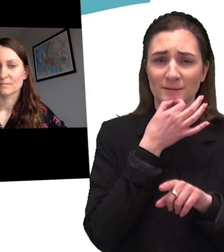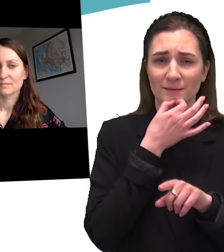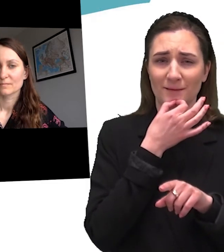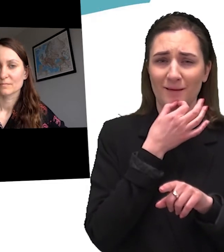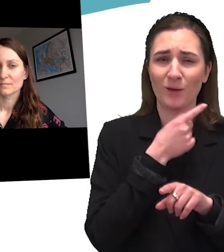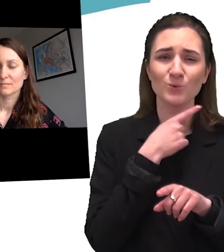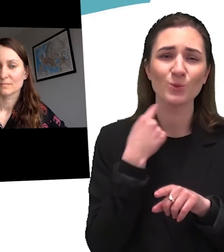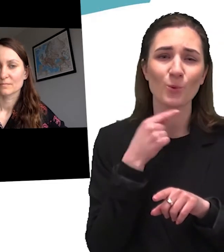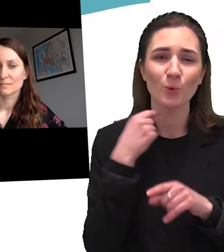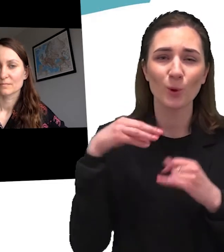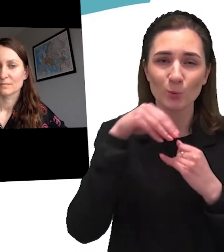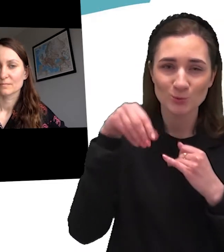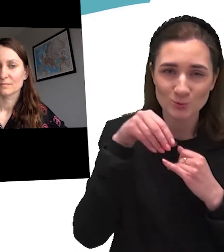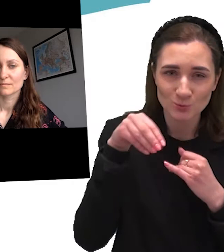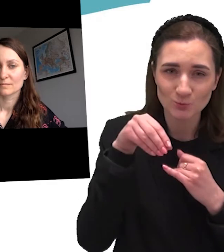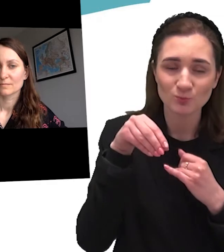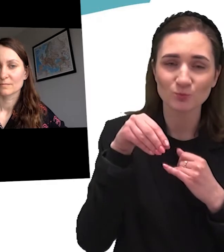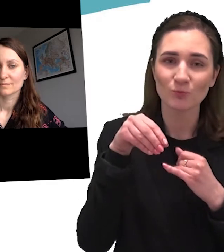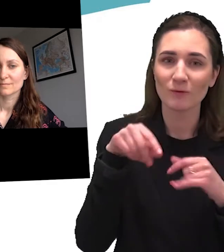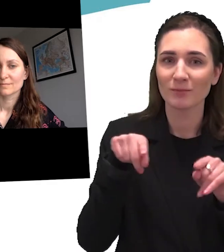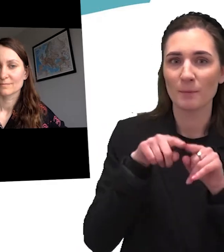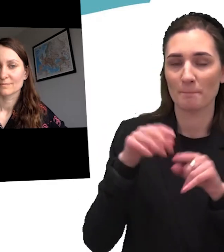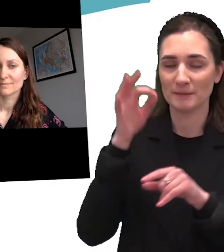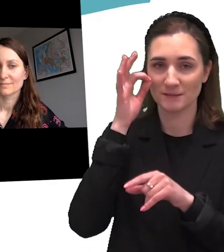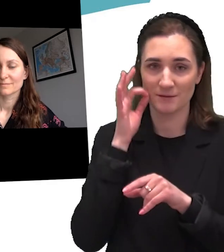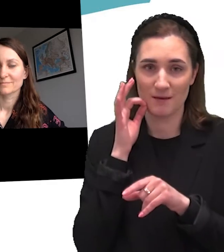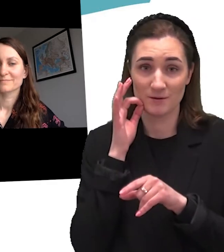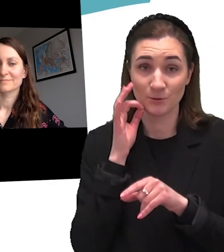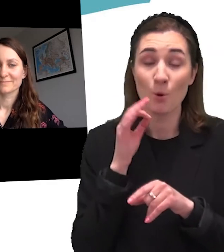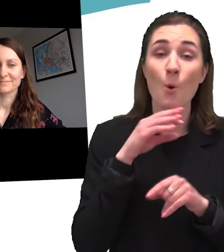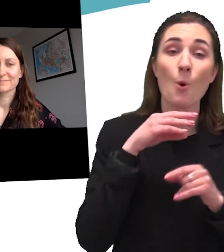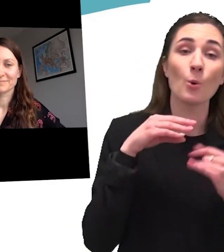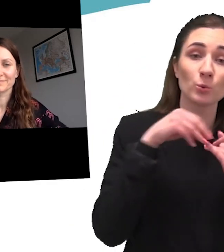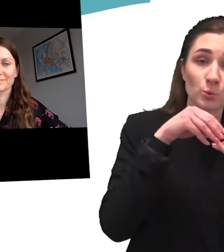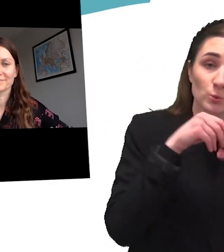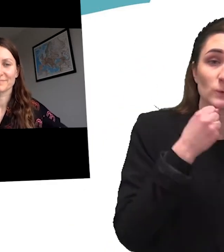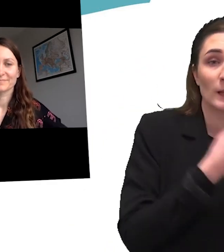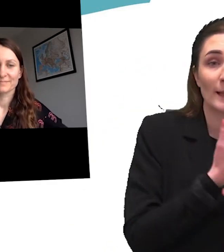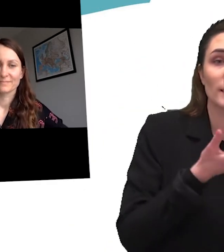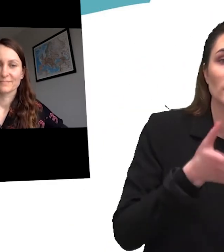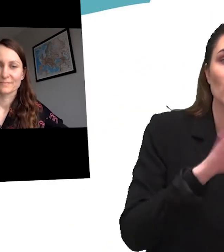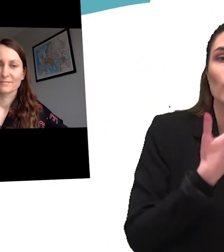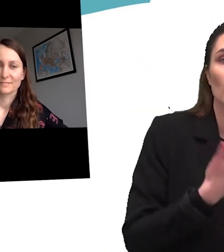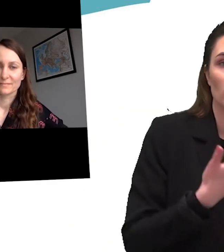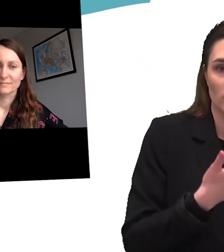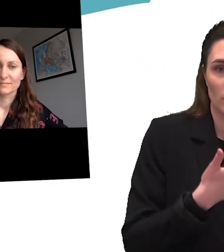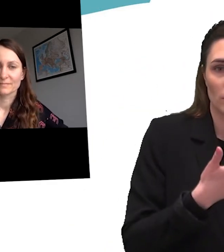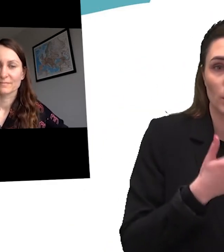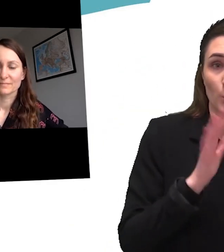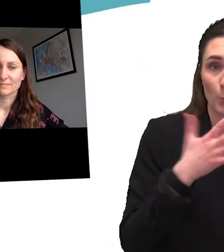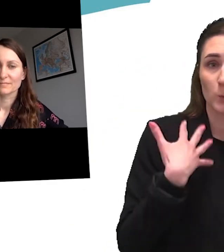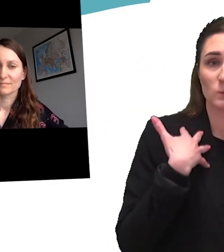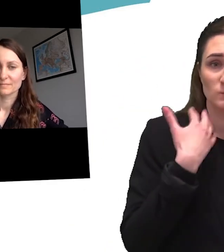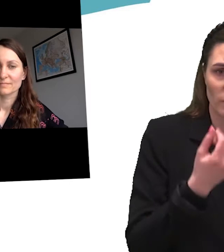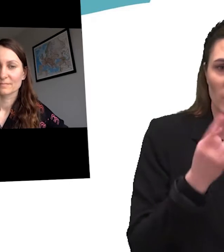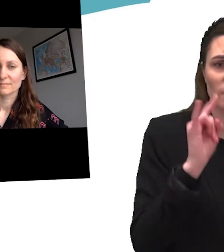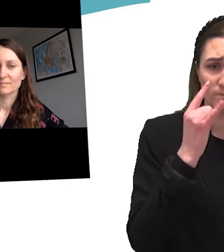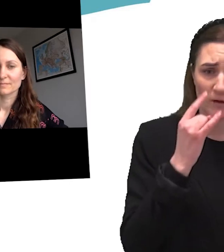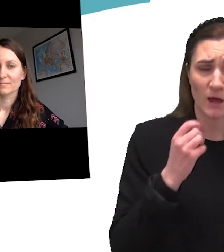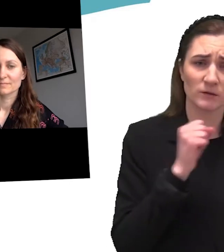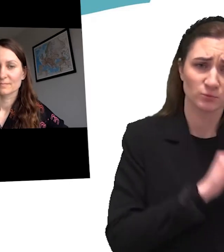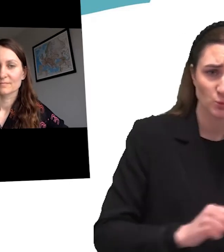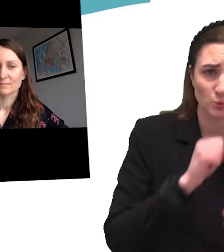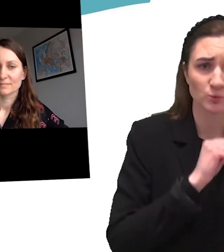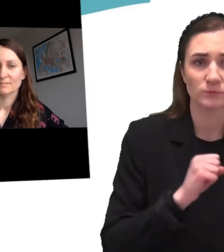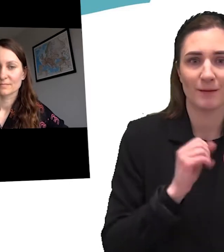mėgsta sūriai lygiai taip pat kaip saldžiai. O druskos jam reikia šiek tiek daugiau, todėl kad jeigu tai